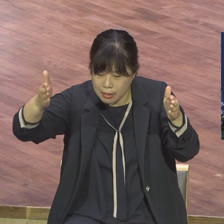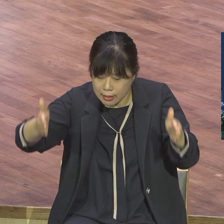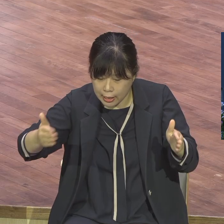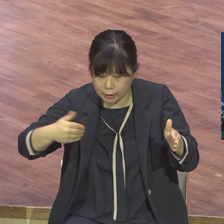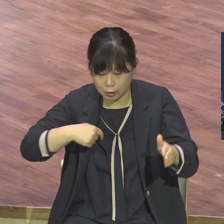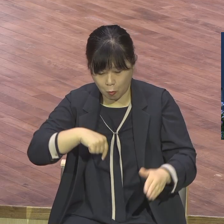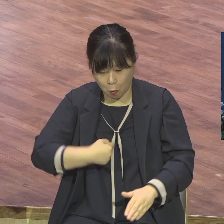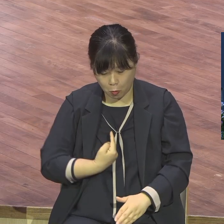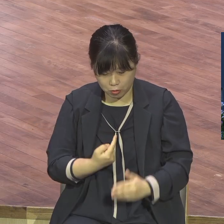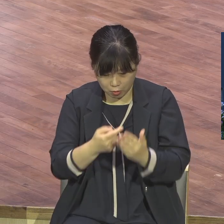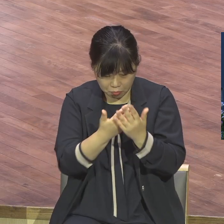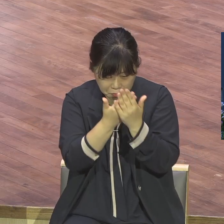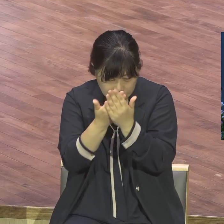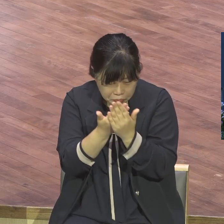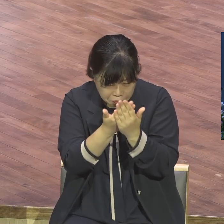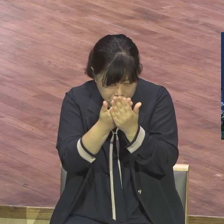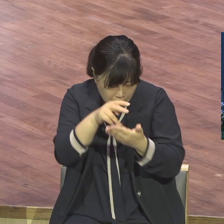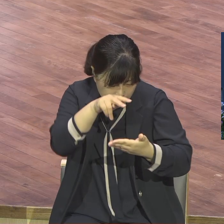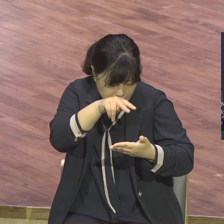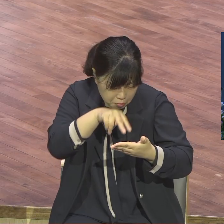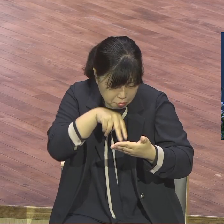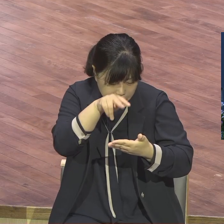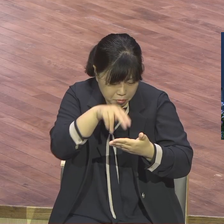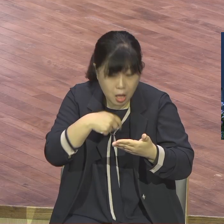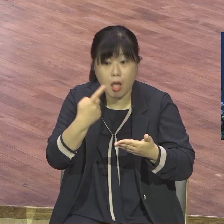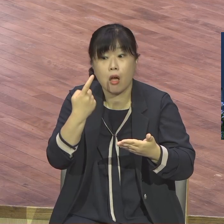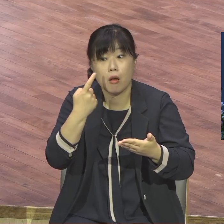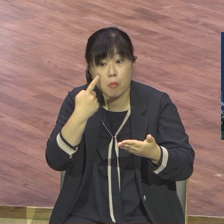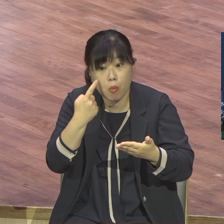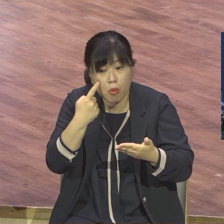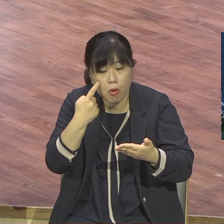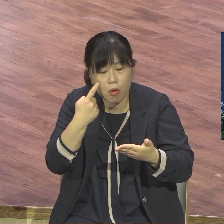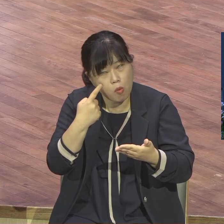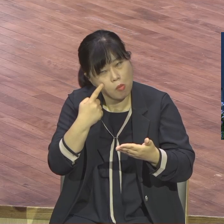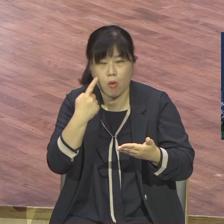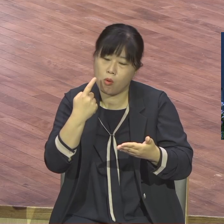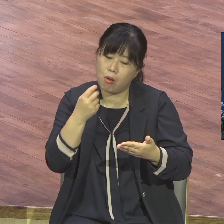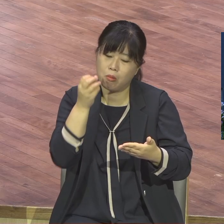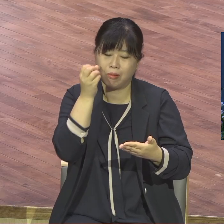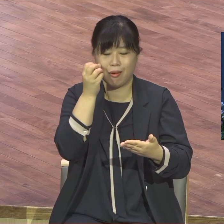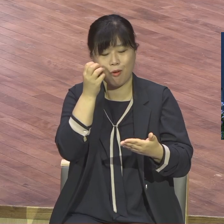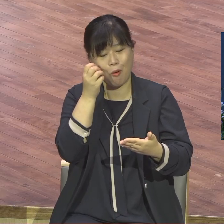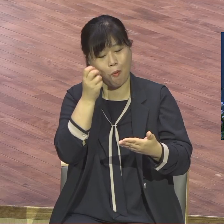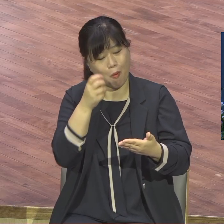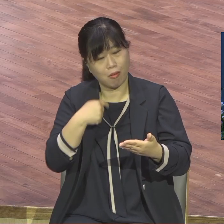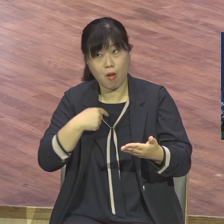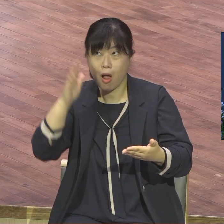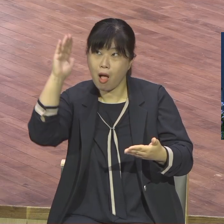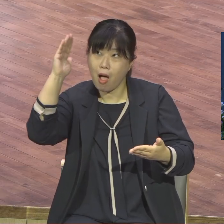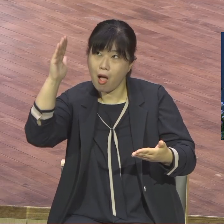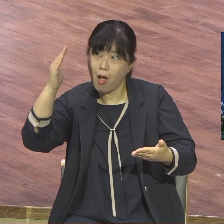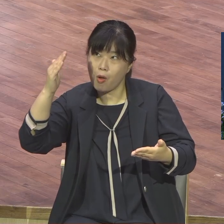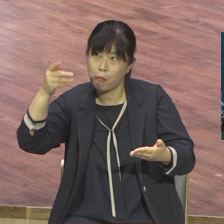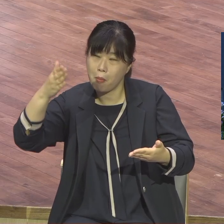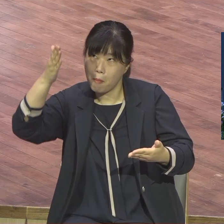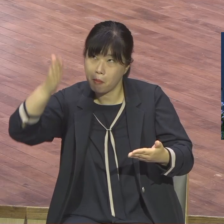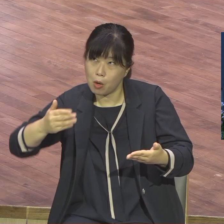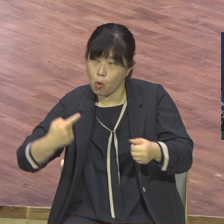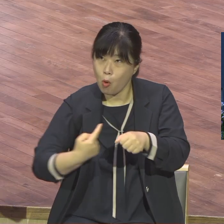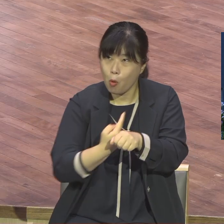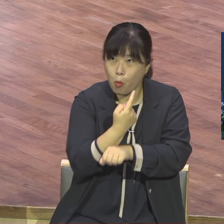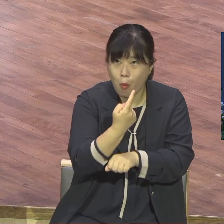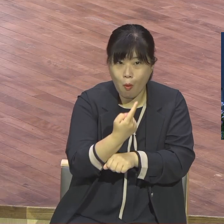조용히 묵상을 한번 해보시기 바랍니다. 그러면 또다시 강단에 선포된 메시지 외에 또다시